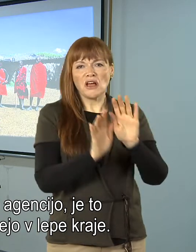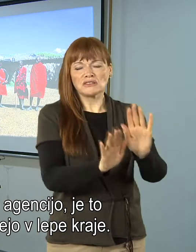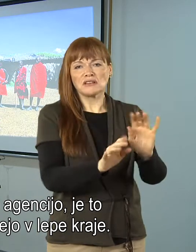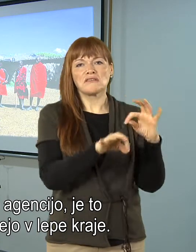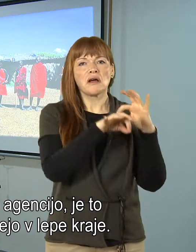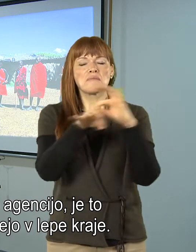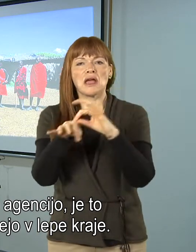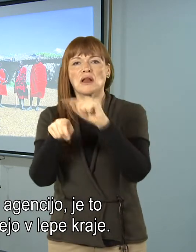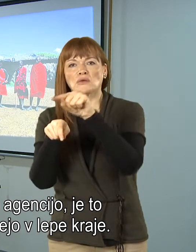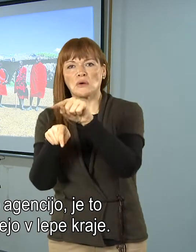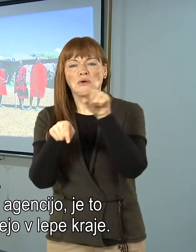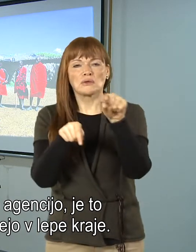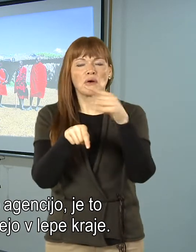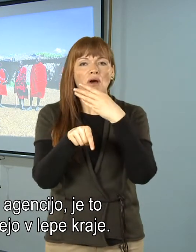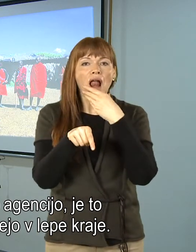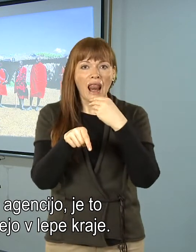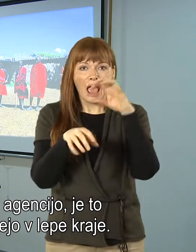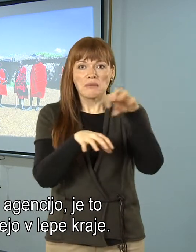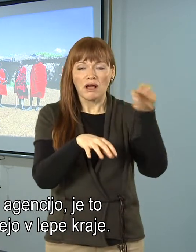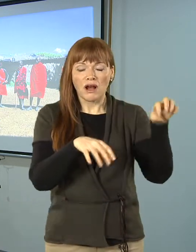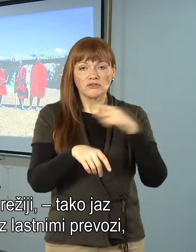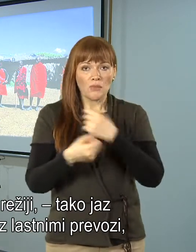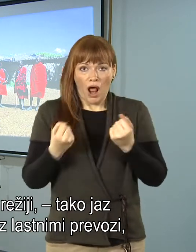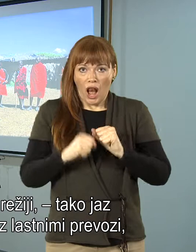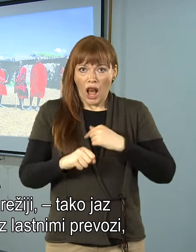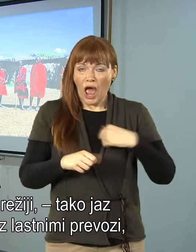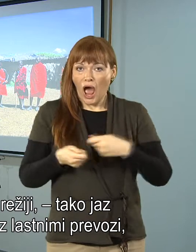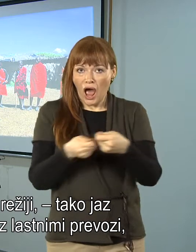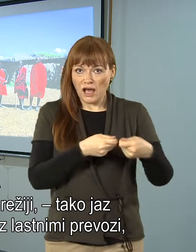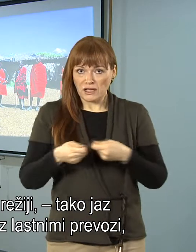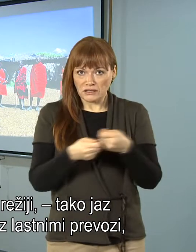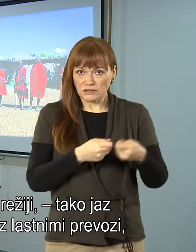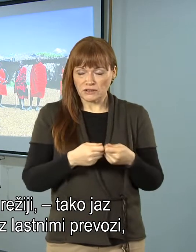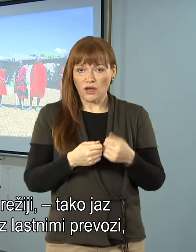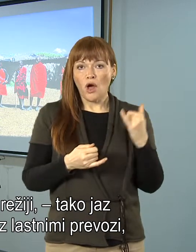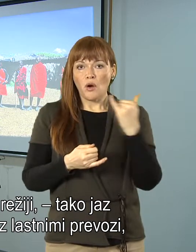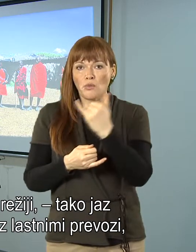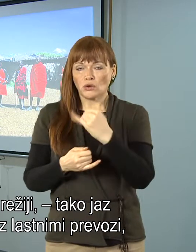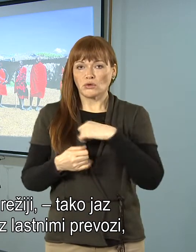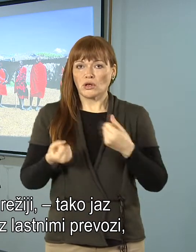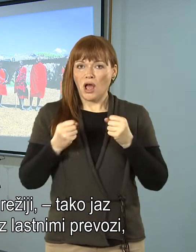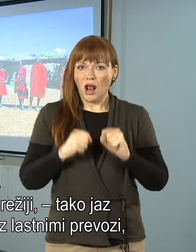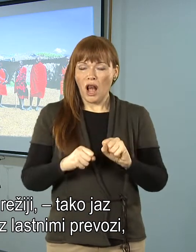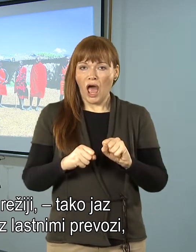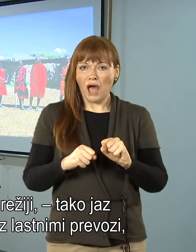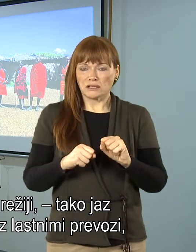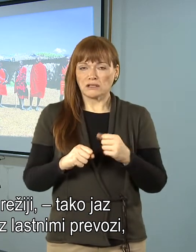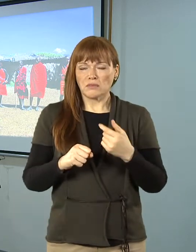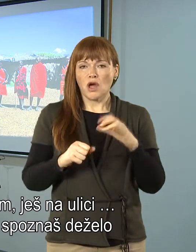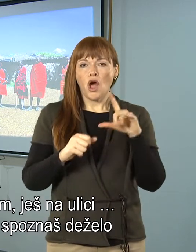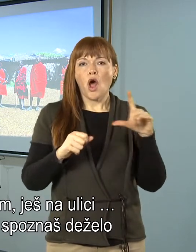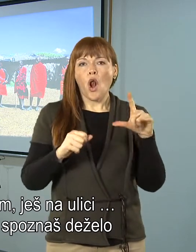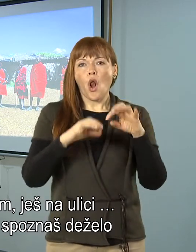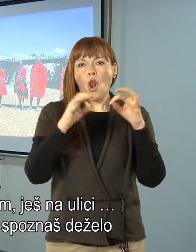turistična zadeva, te peljejo v lepe kraje. Če si pa v lastni režiji, pa kot jaz potujem, potuješ z lastnimi prevozi